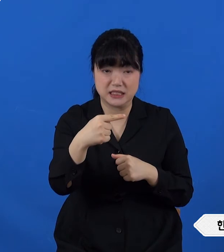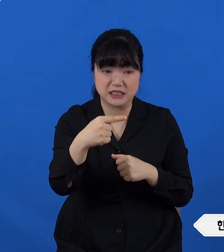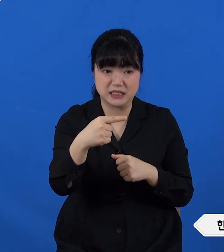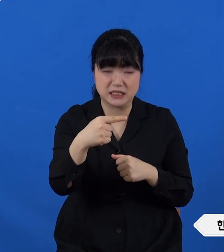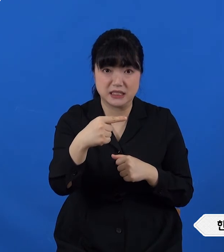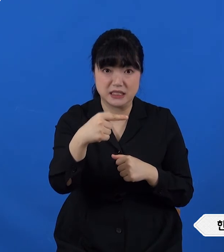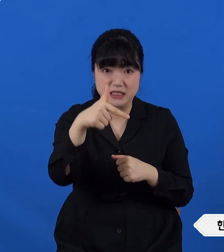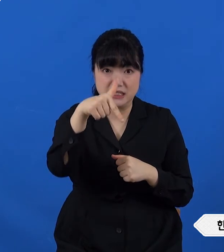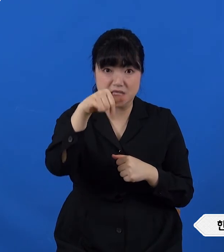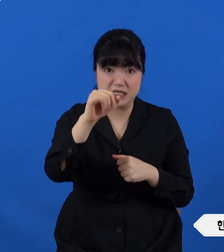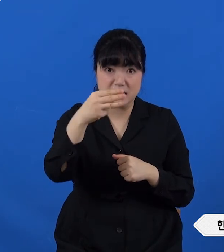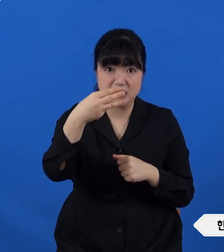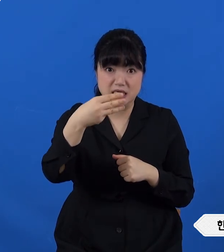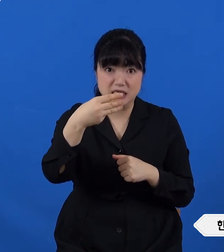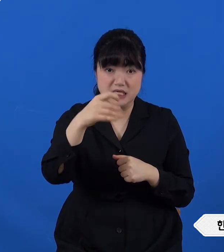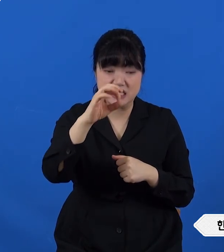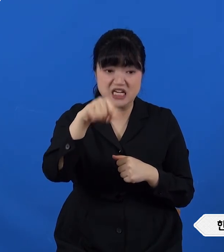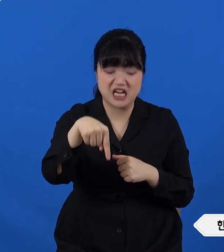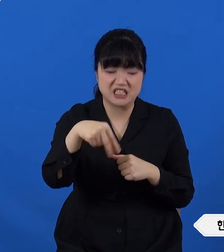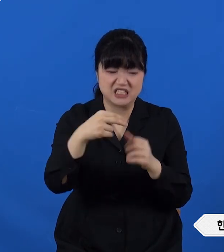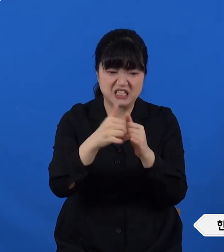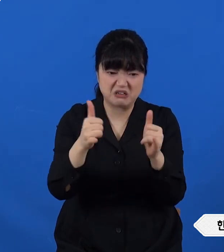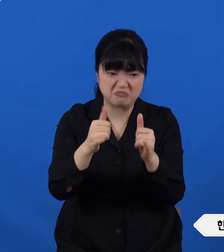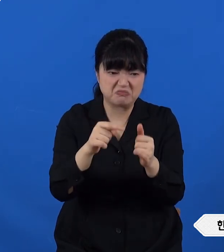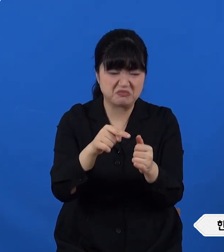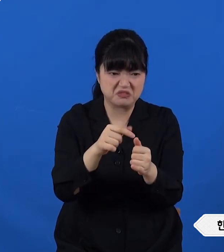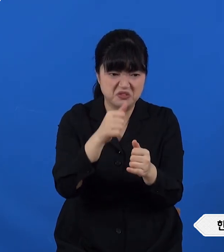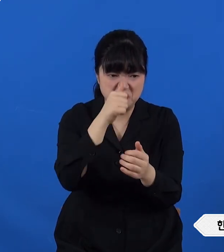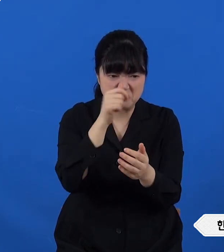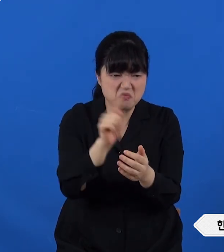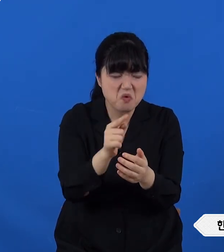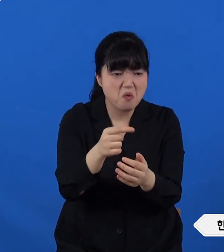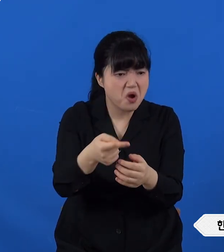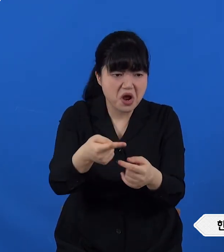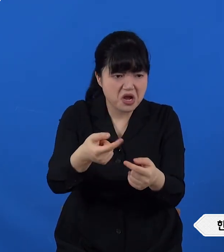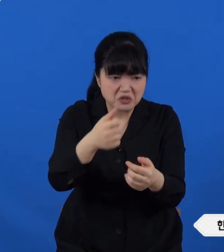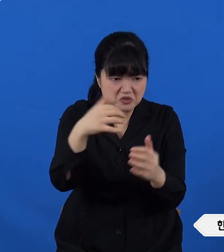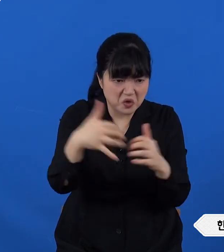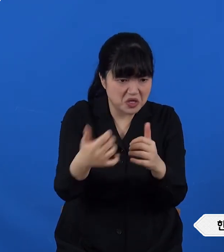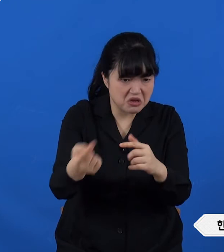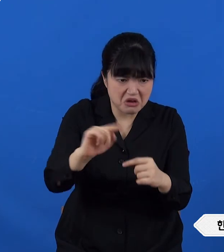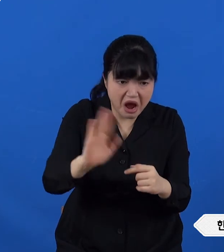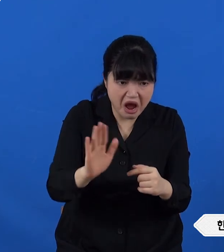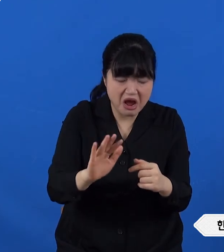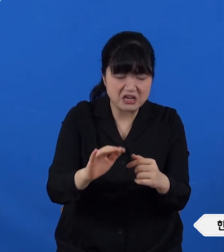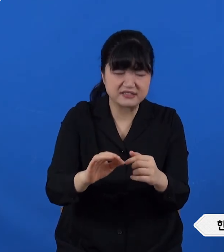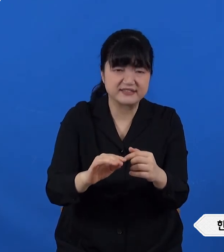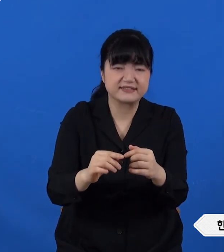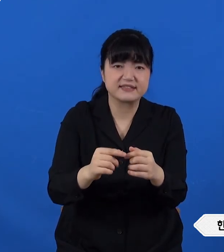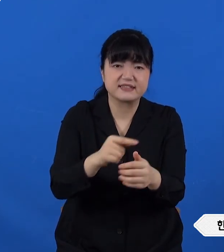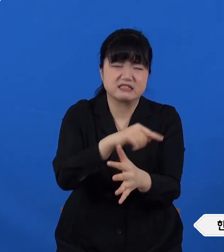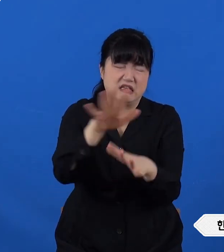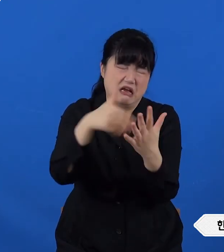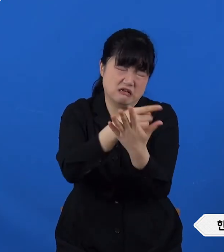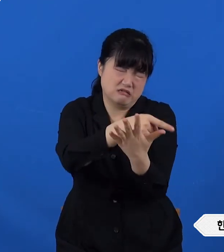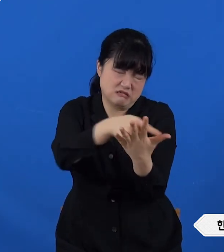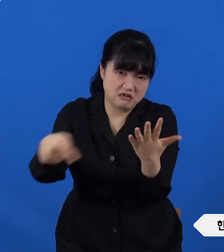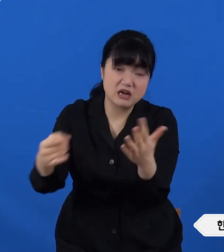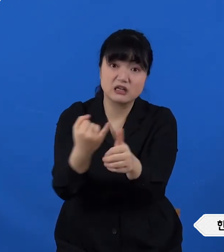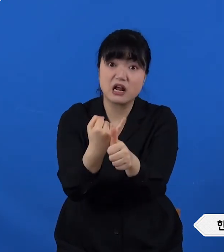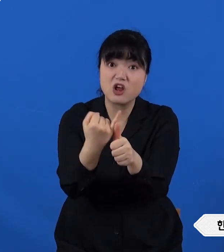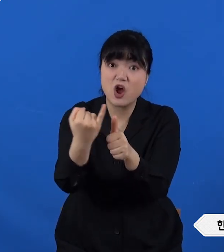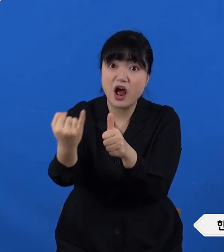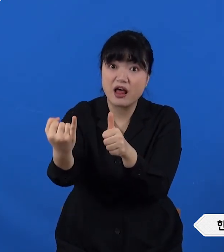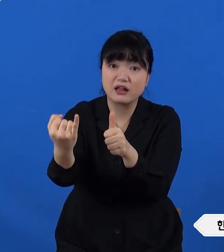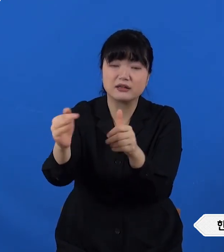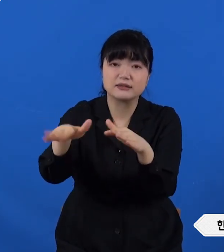것을 알고는 그 죄를 물어서 야베스 길앗 부족들을 다 죽여버렸습니다. 그리고 그들의 여자